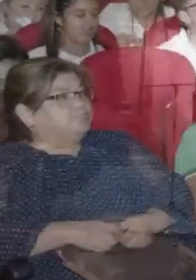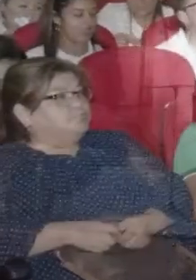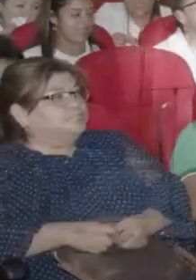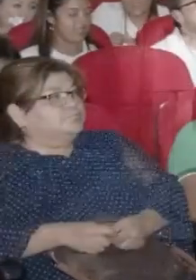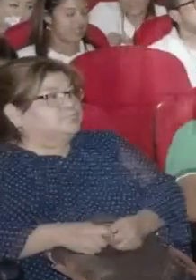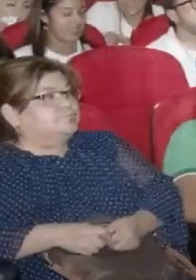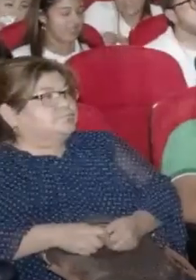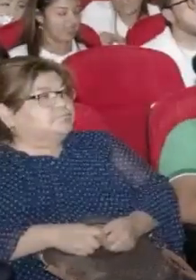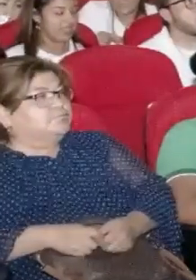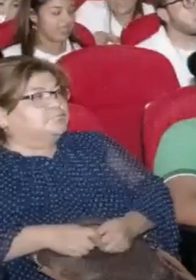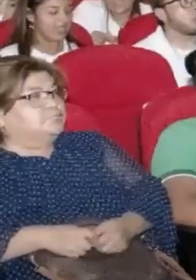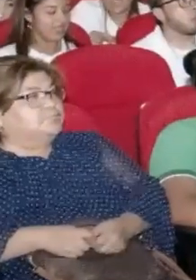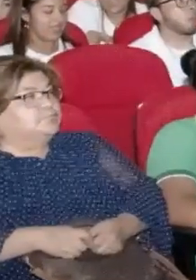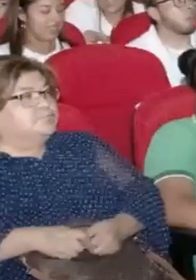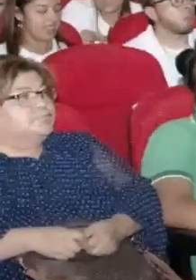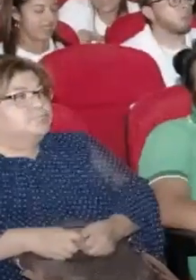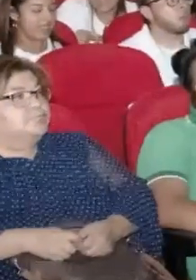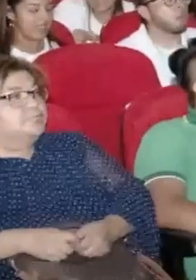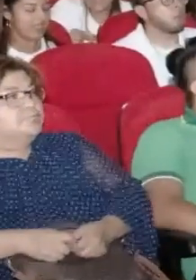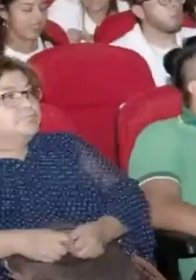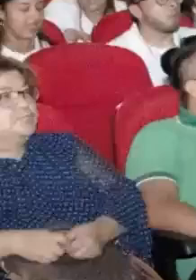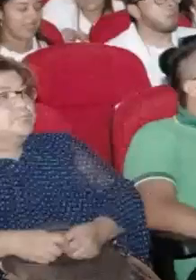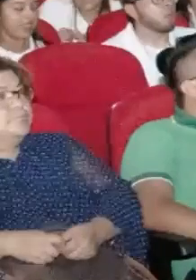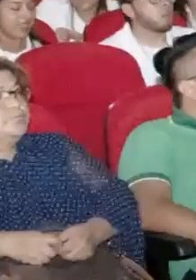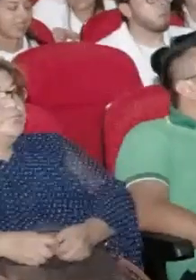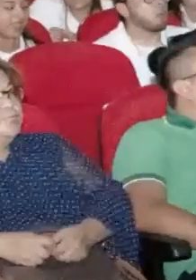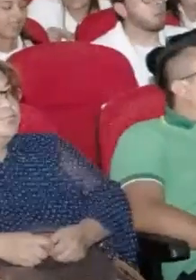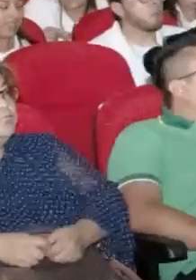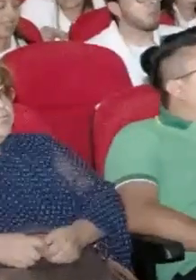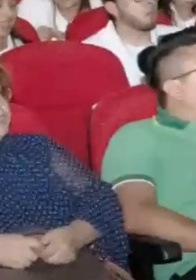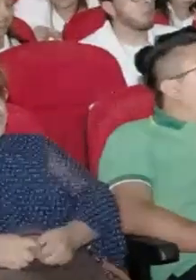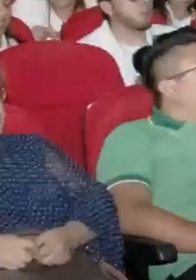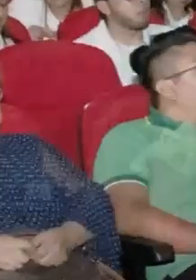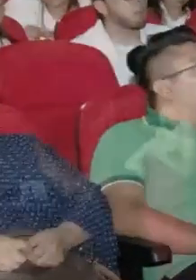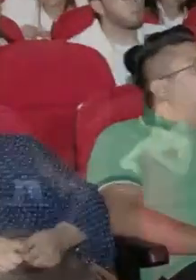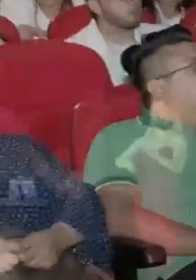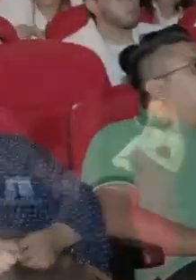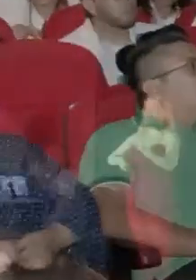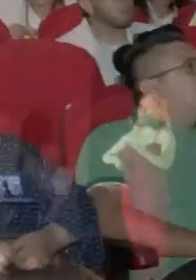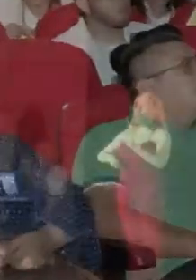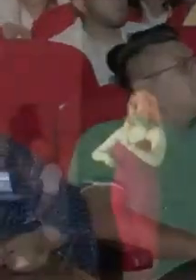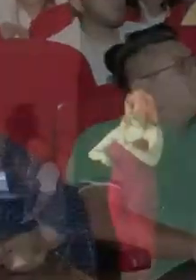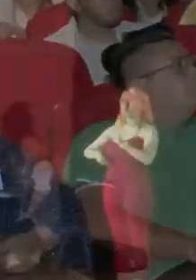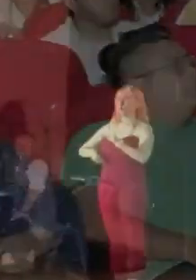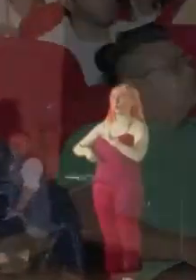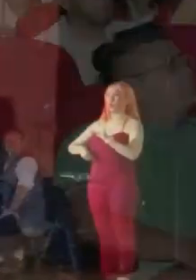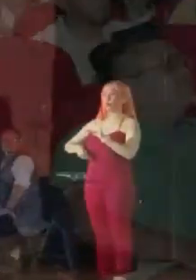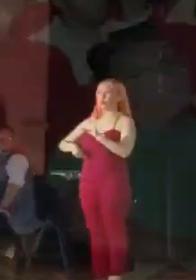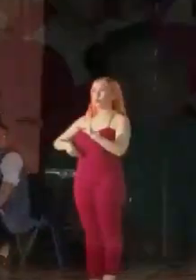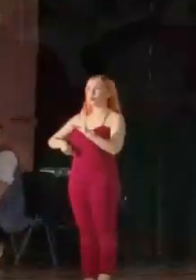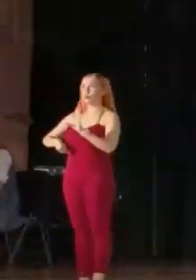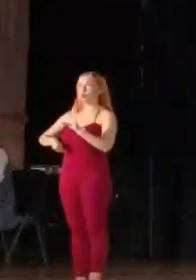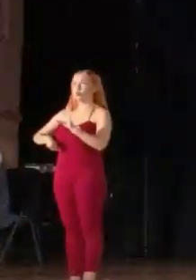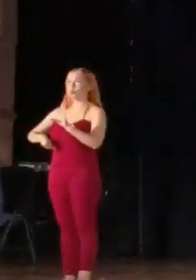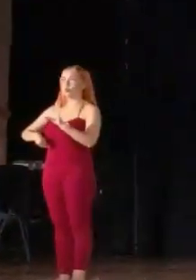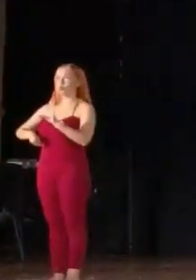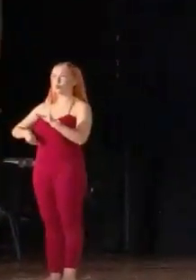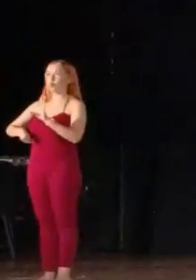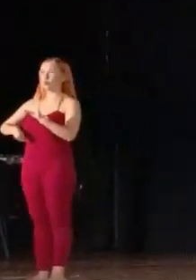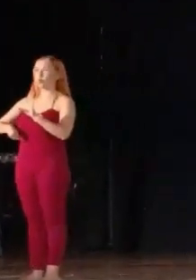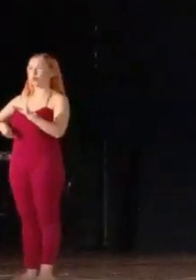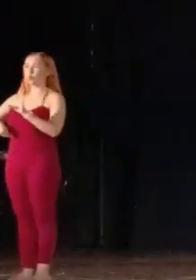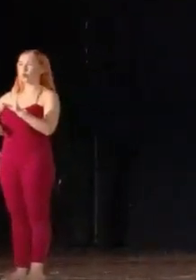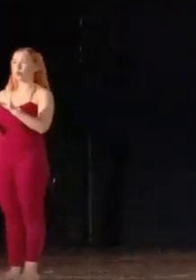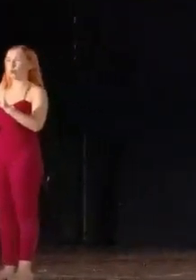una cooperación estratégica y acompañamiento en materia de política pública para posicionar en la agenda Estatal el tema de prevención de larazo en